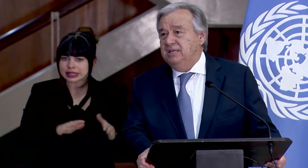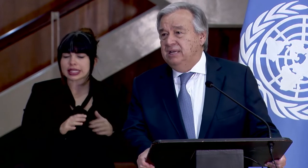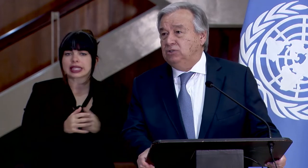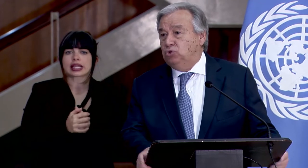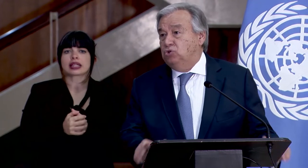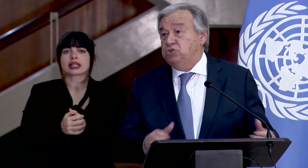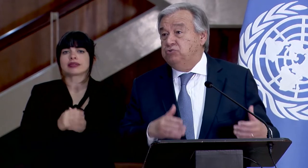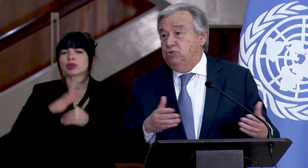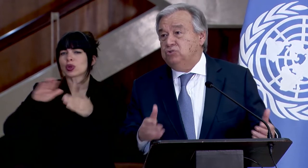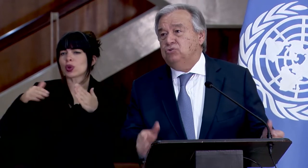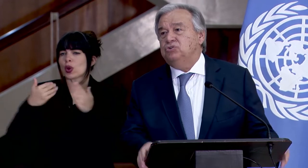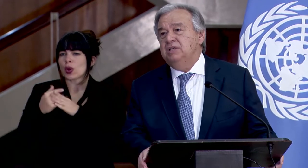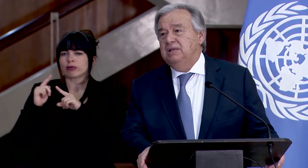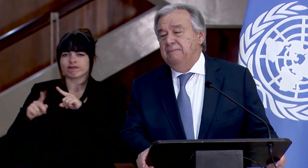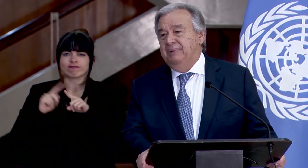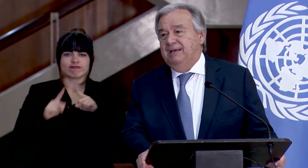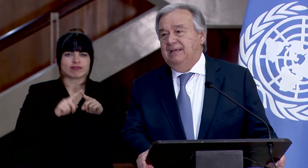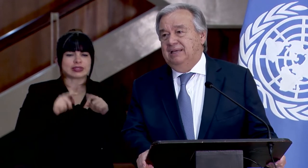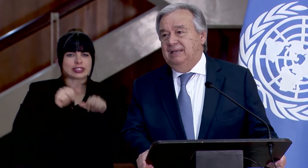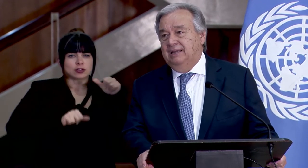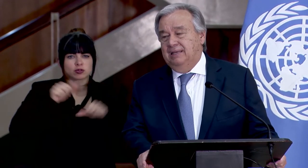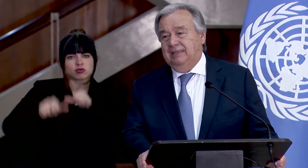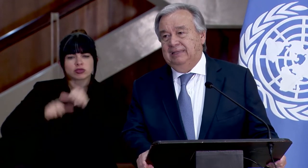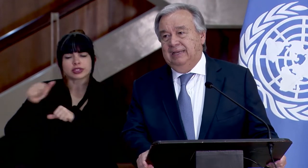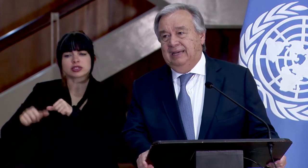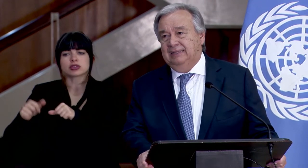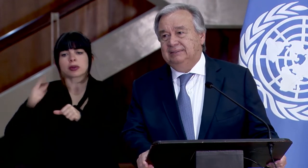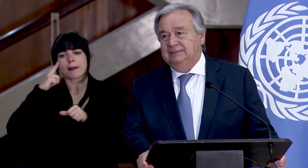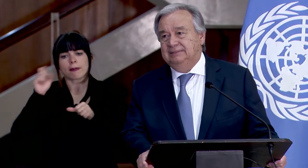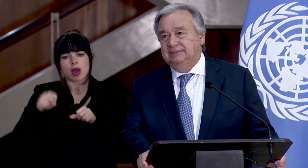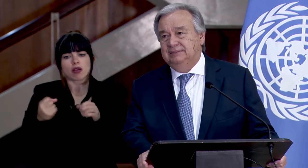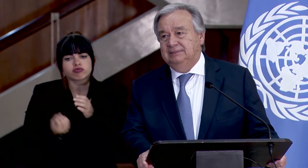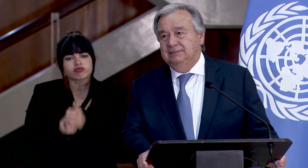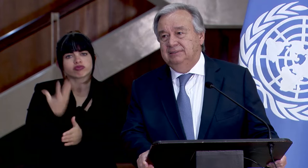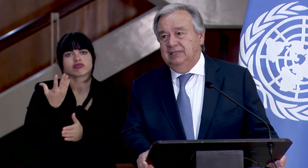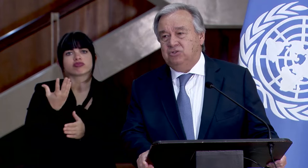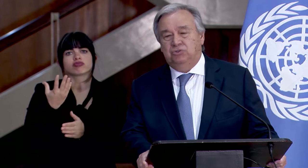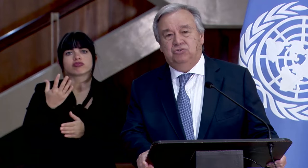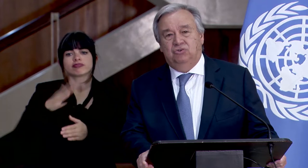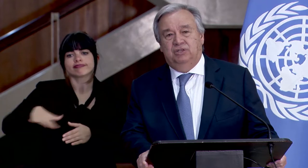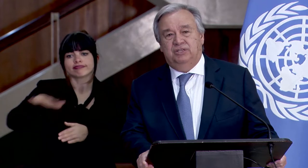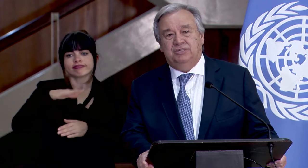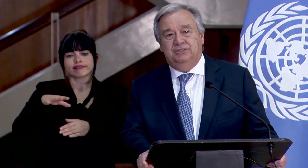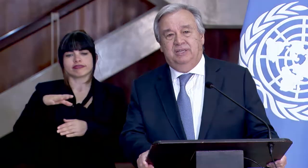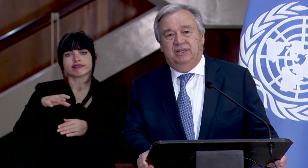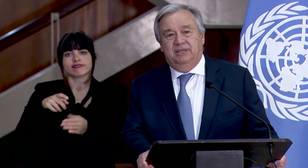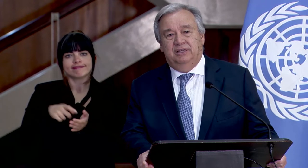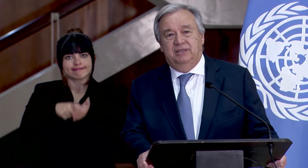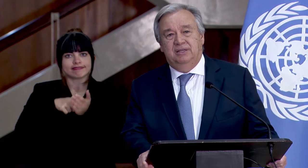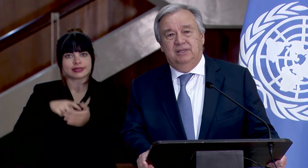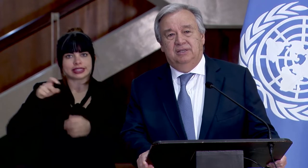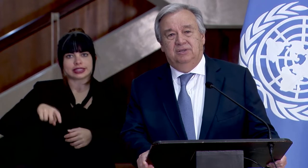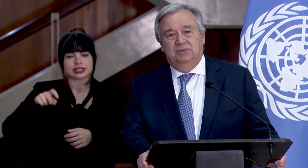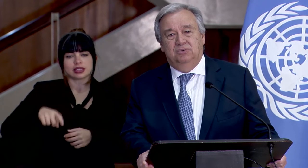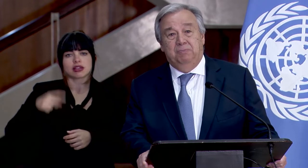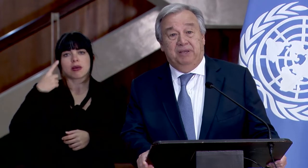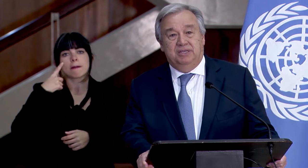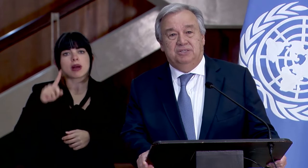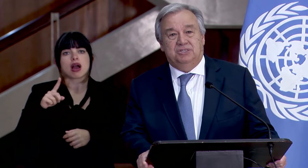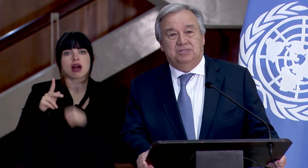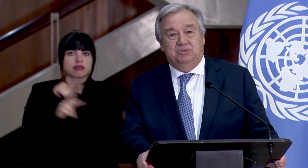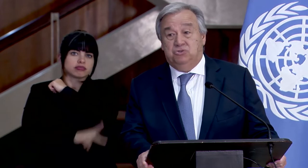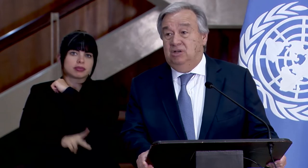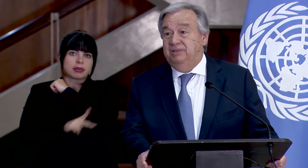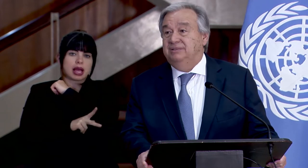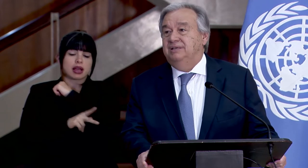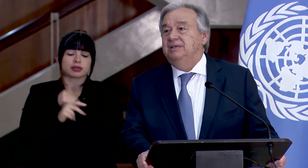afrodescendientes, en todos los esfuerzos para crear las condiciones de un